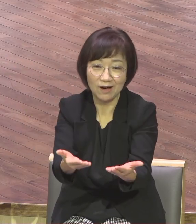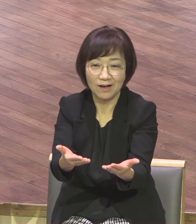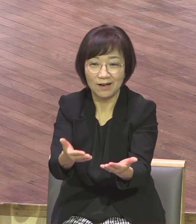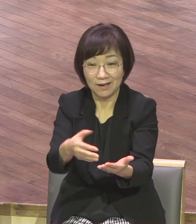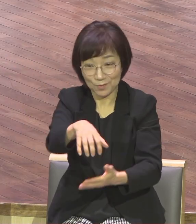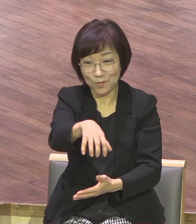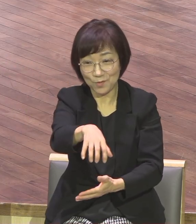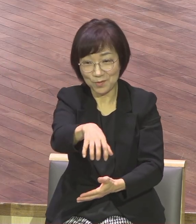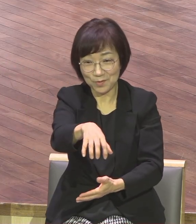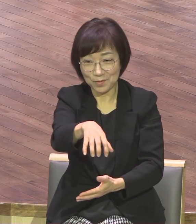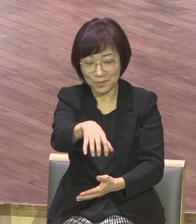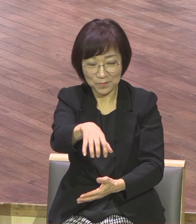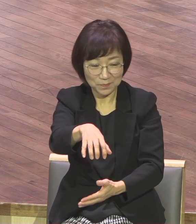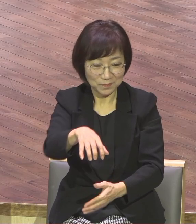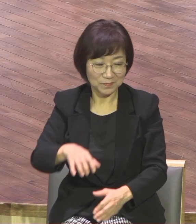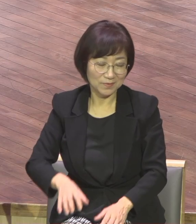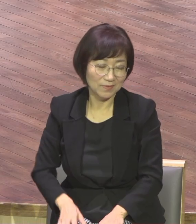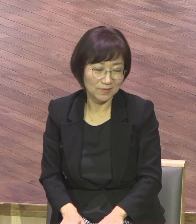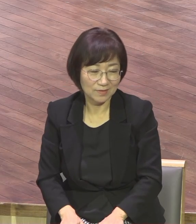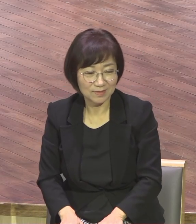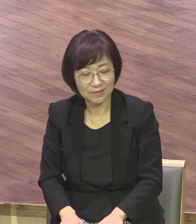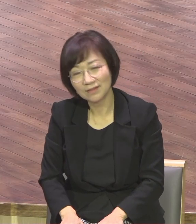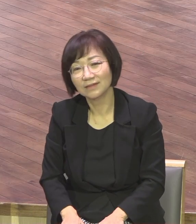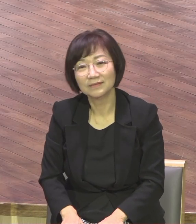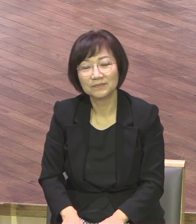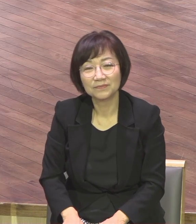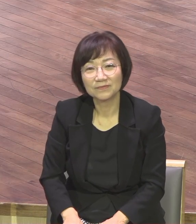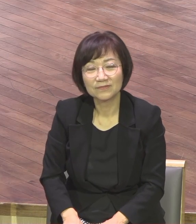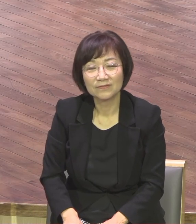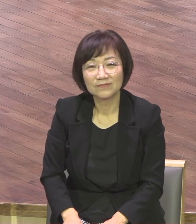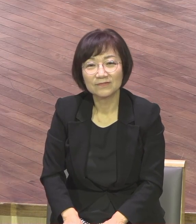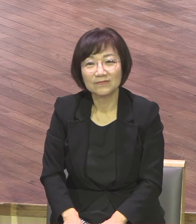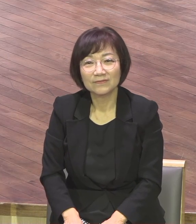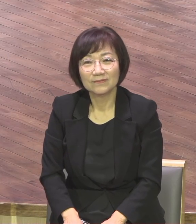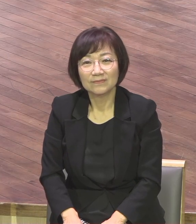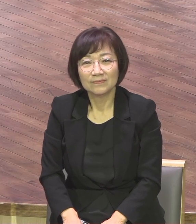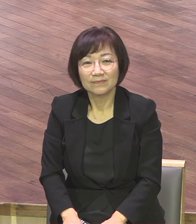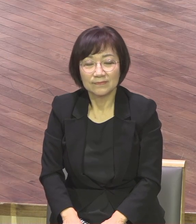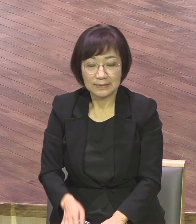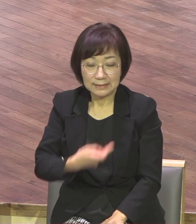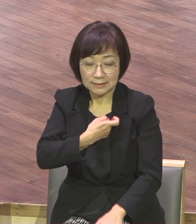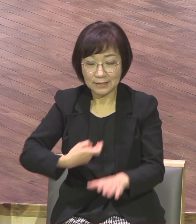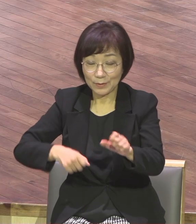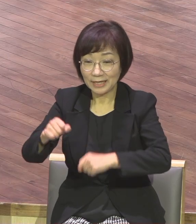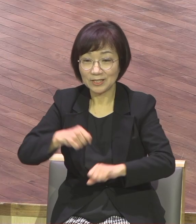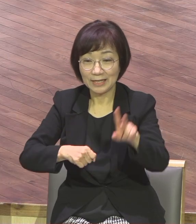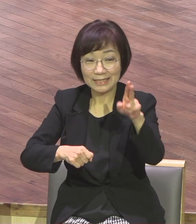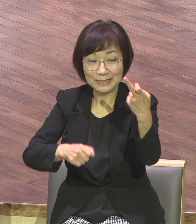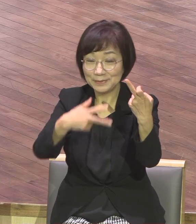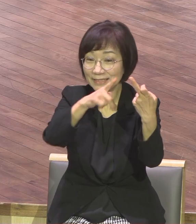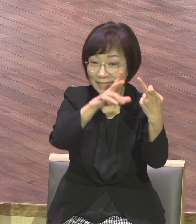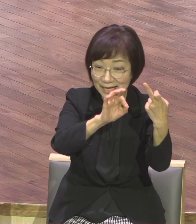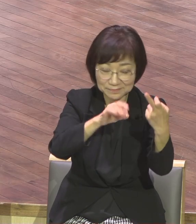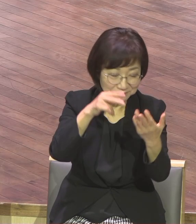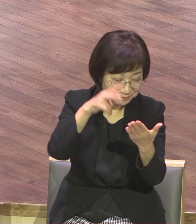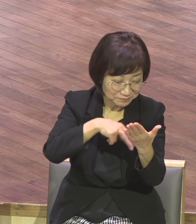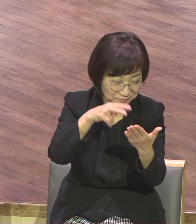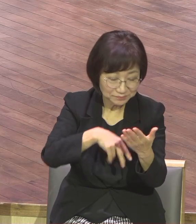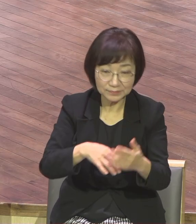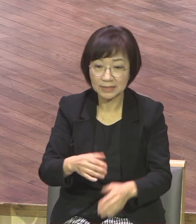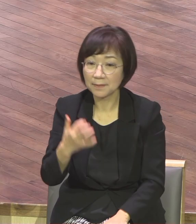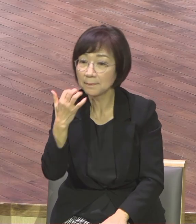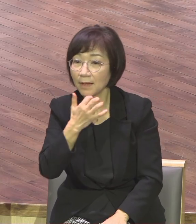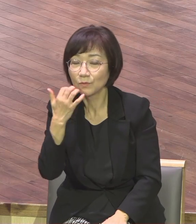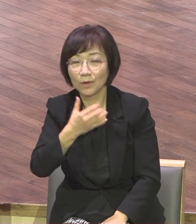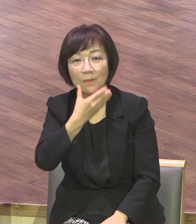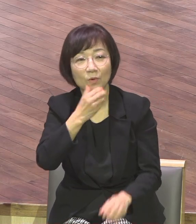현장에서 놀라운 현장 변화가 일어나지 않았습니까? 자, 사도행전 12장에 보면 베드로가 복음 전하다가 감옥에